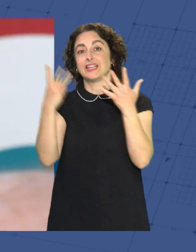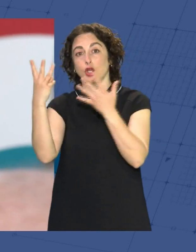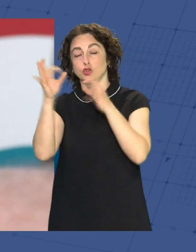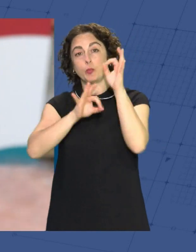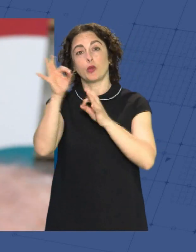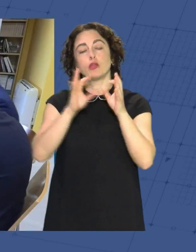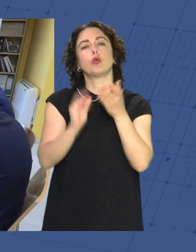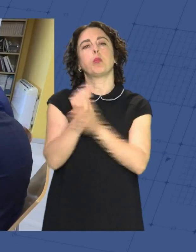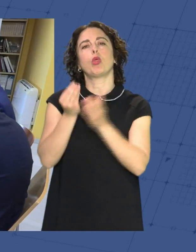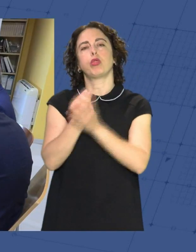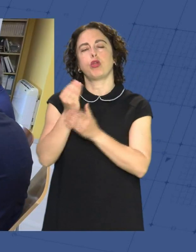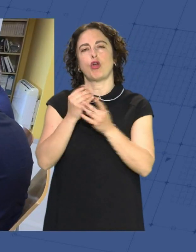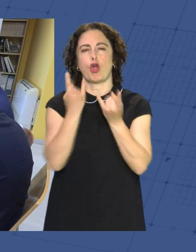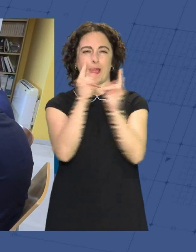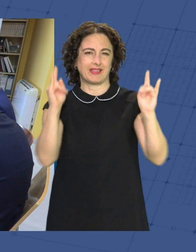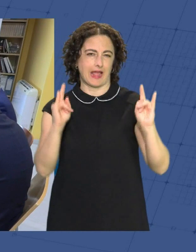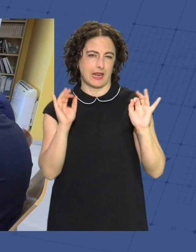de la producción ornamental.